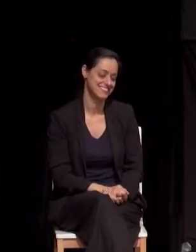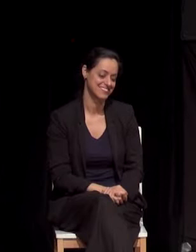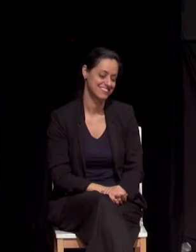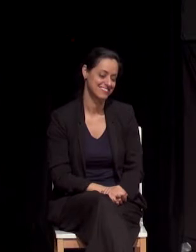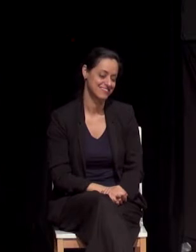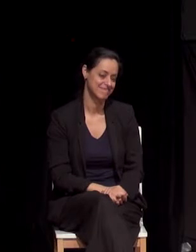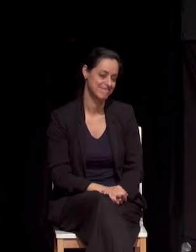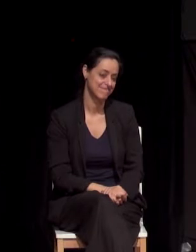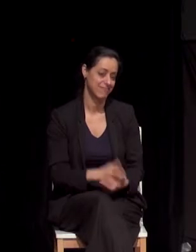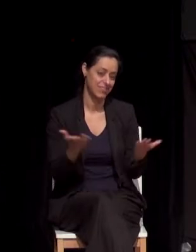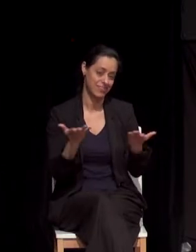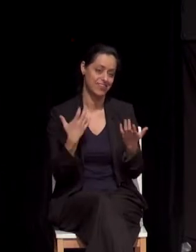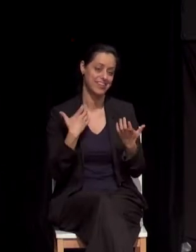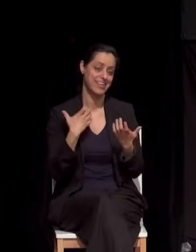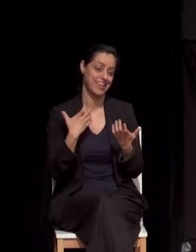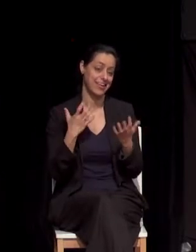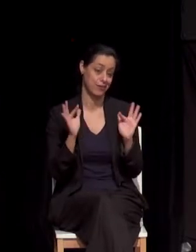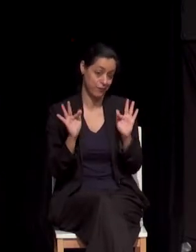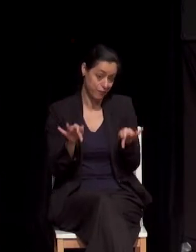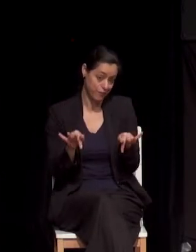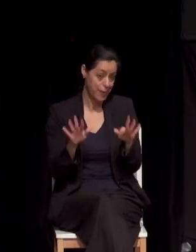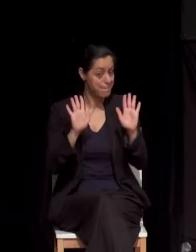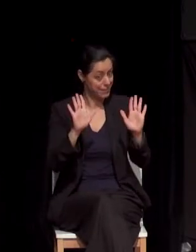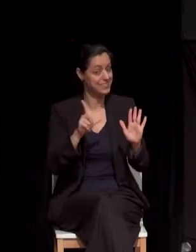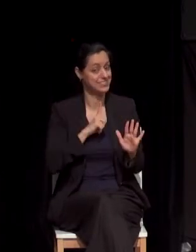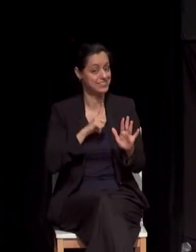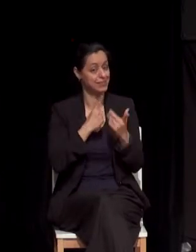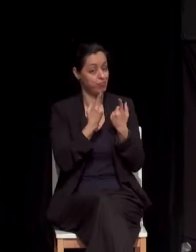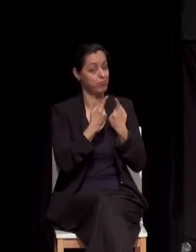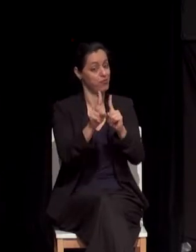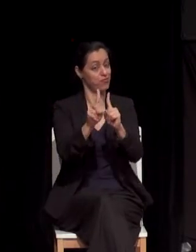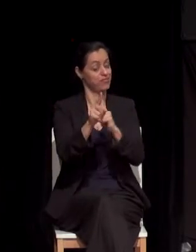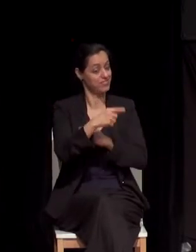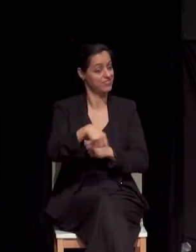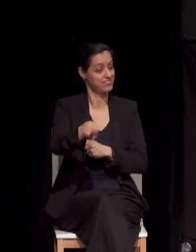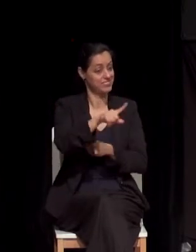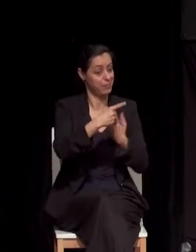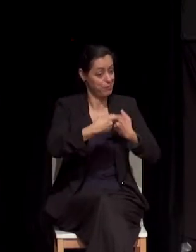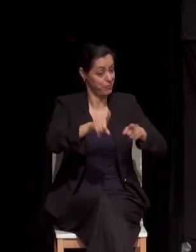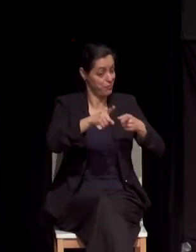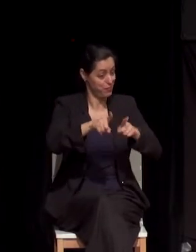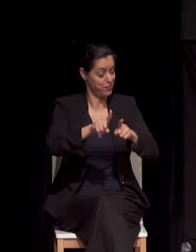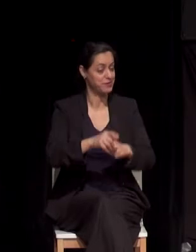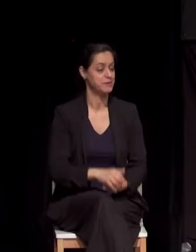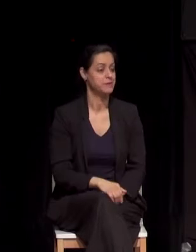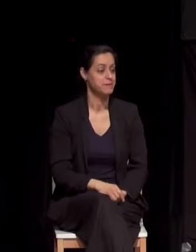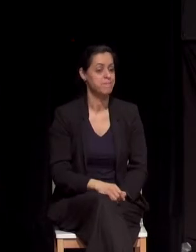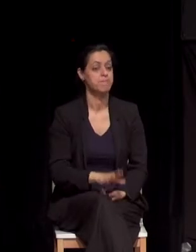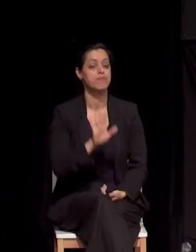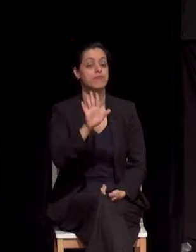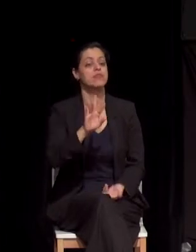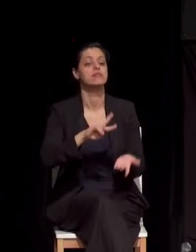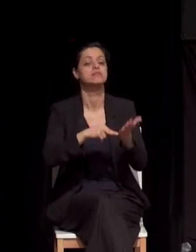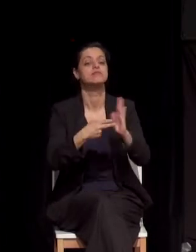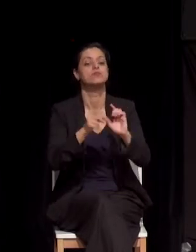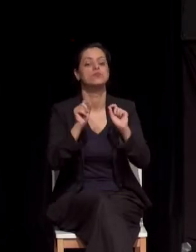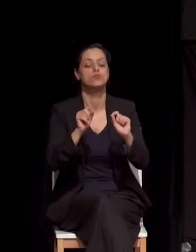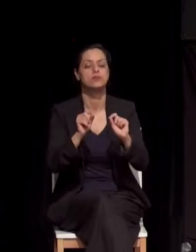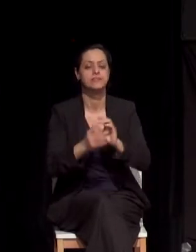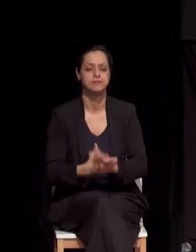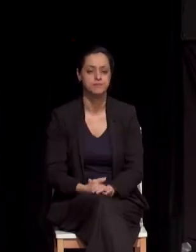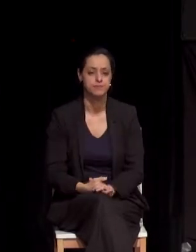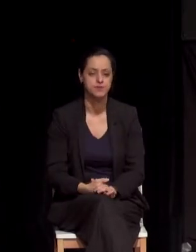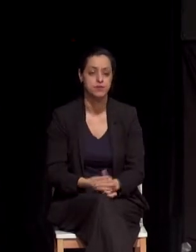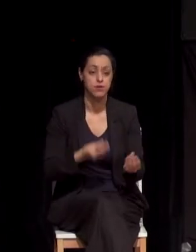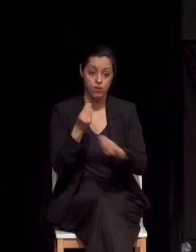Eu quero encerrar com uma provocação, que é uma provocação em termos de representação